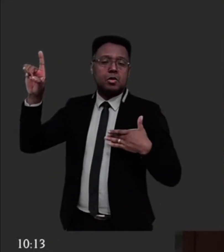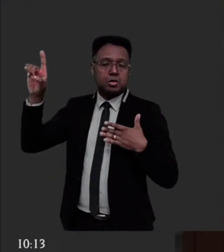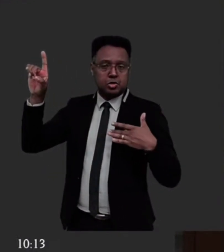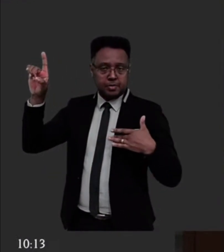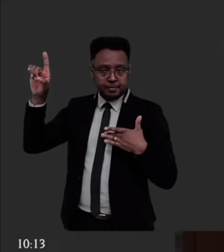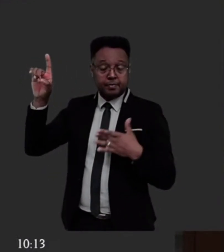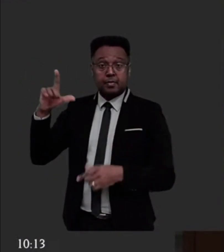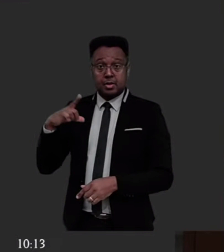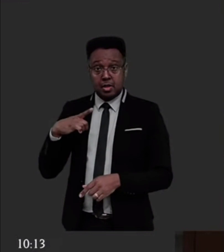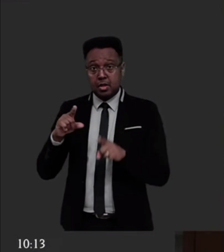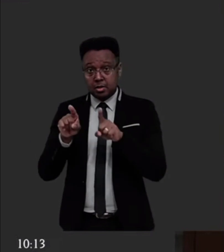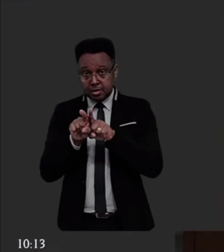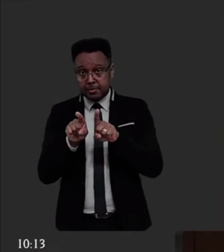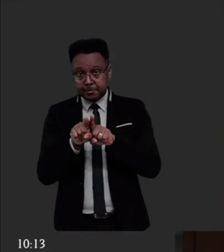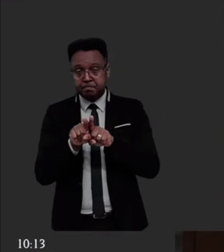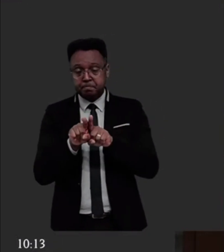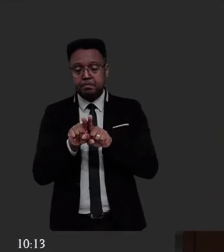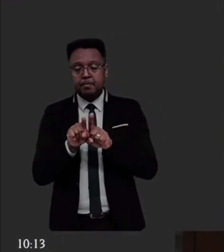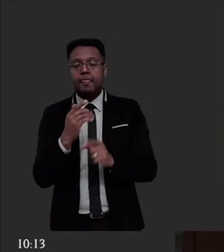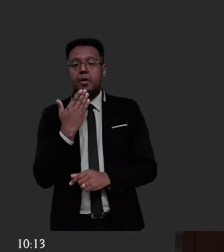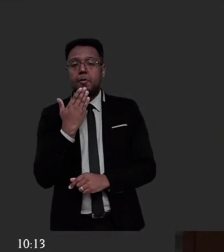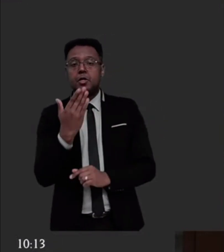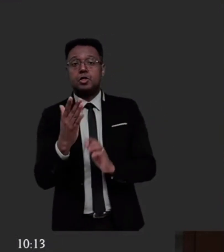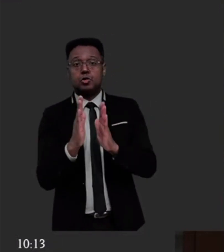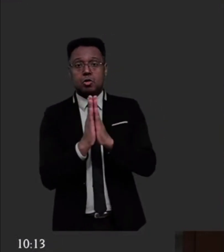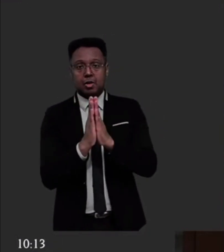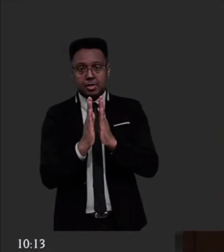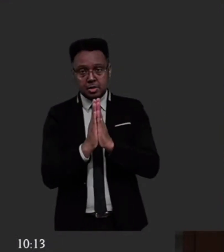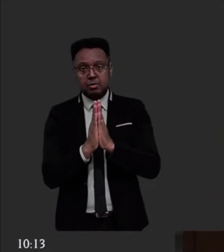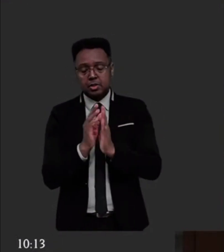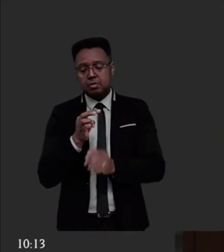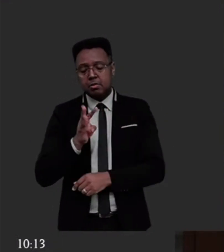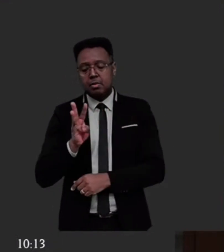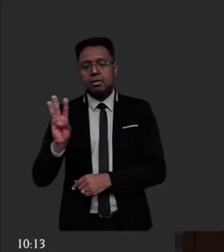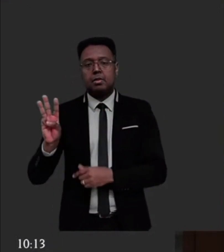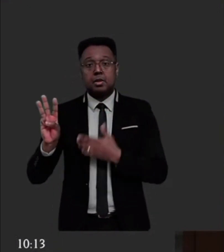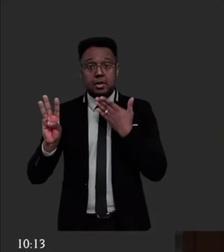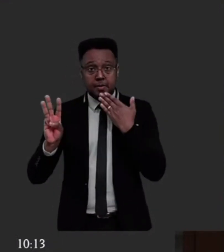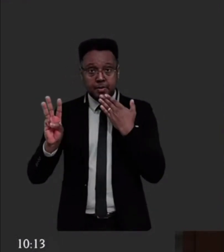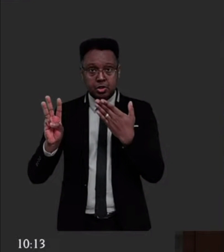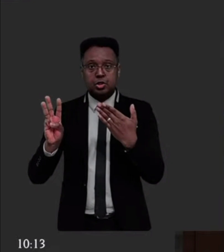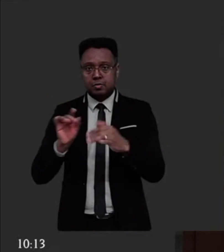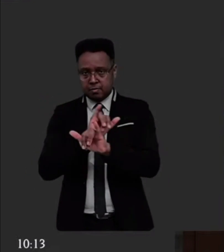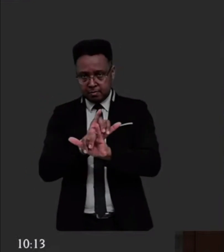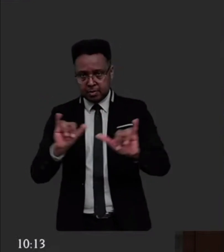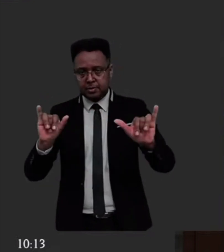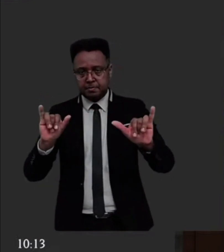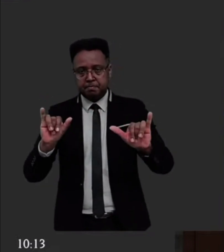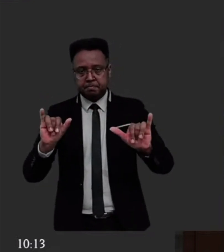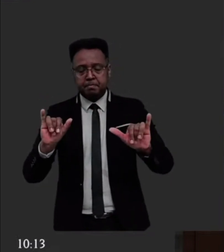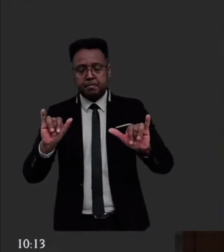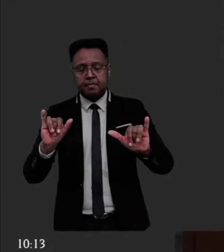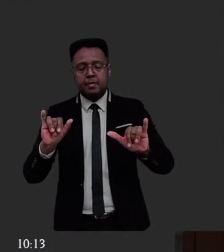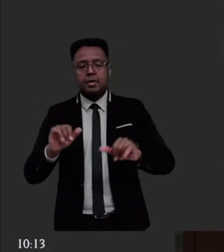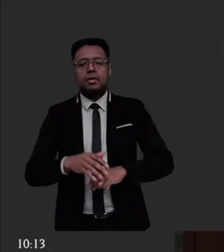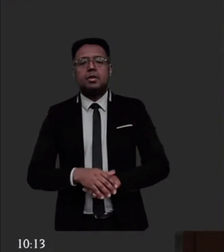feitos pedidos via online. Nós vamos anunciar aqui por enfermidades,